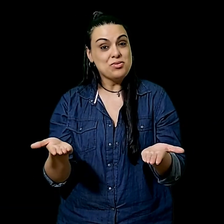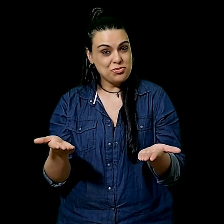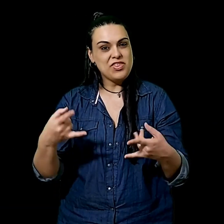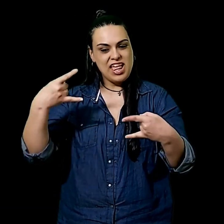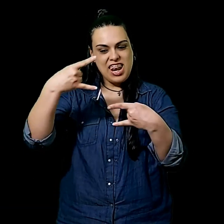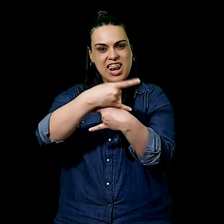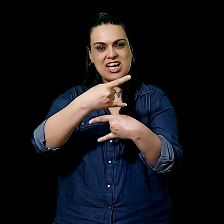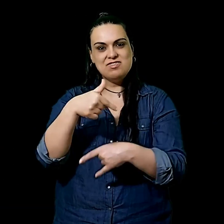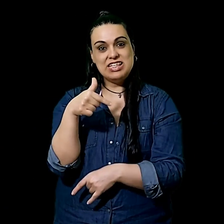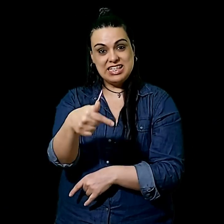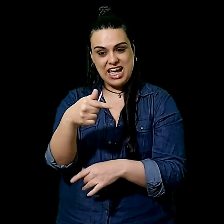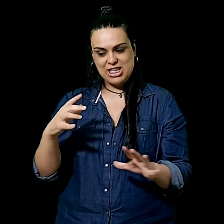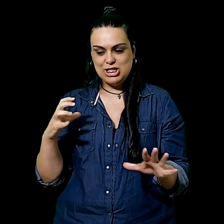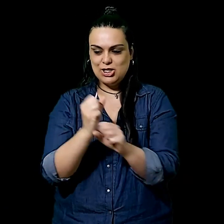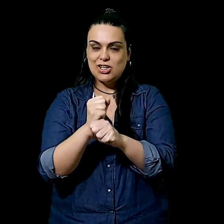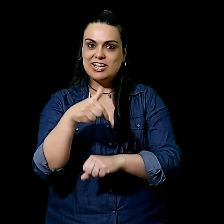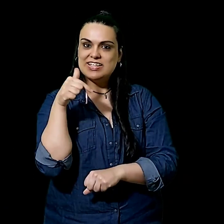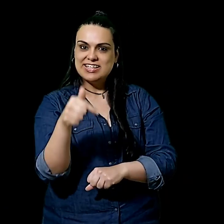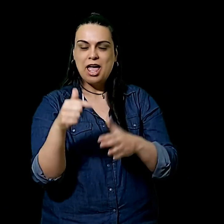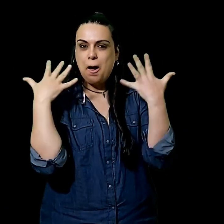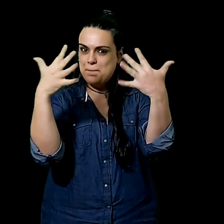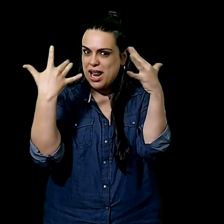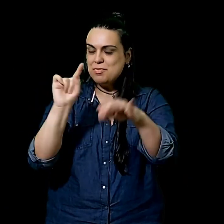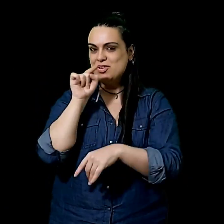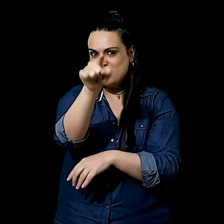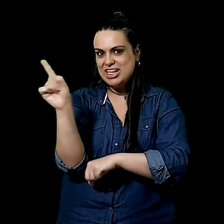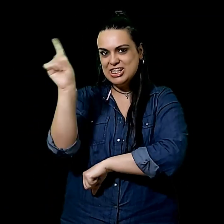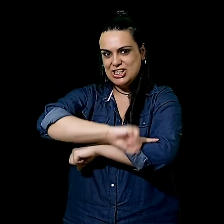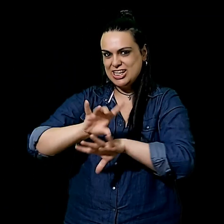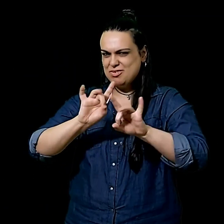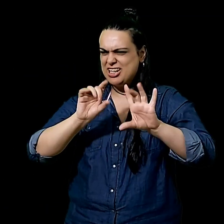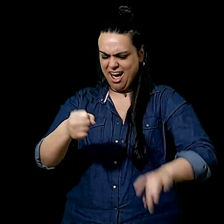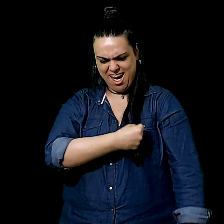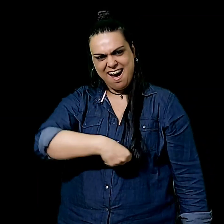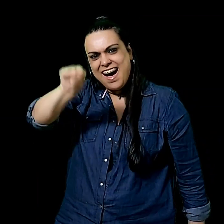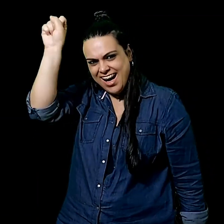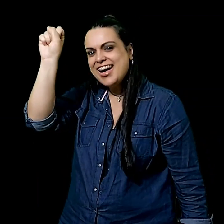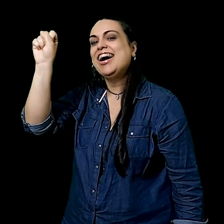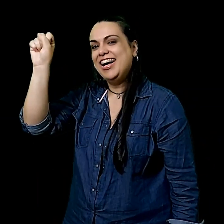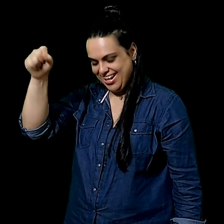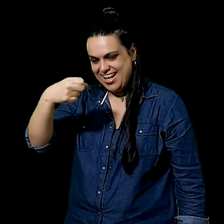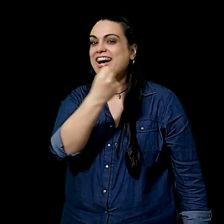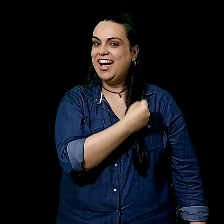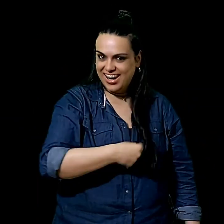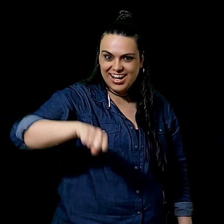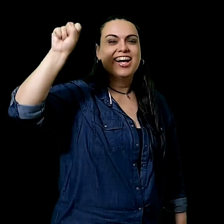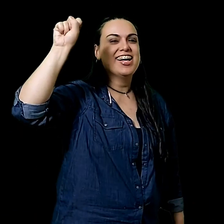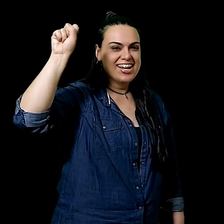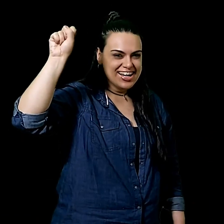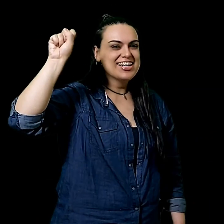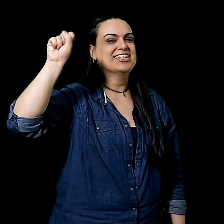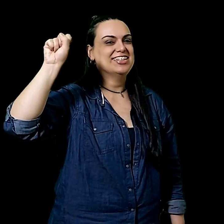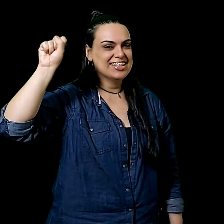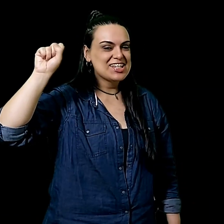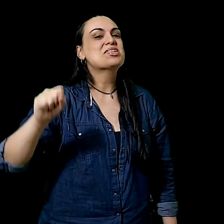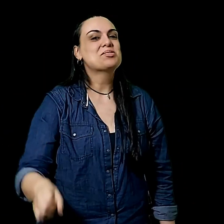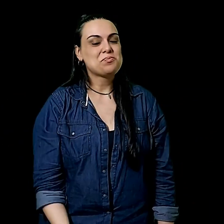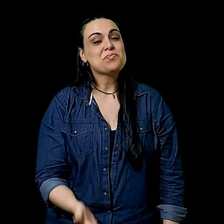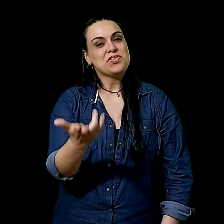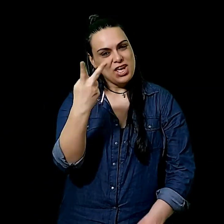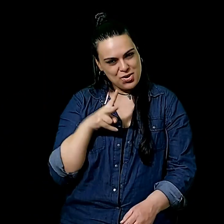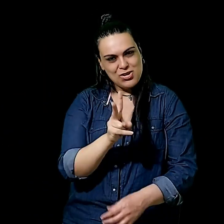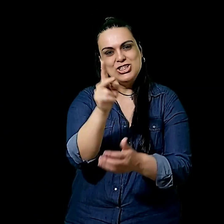Então é isso, live 7/7, parabéns pra você nessa data querida, arrebentou, hein, meu filho? Arrebentou, hein, minha